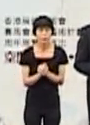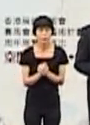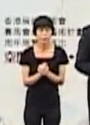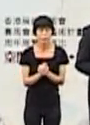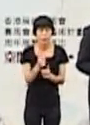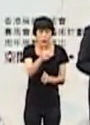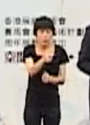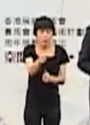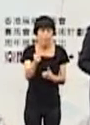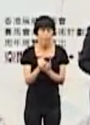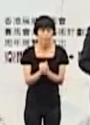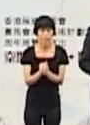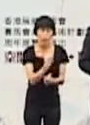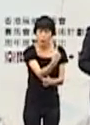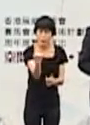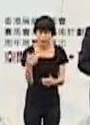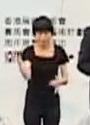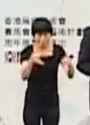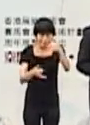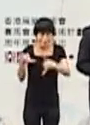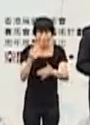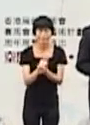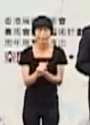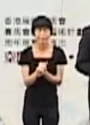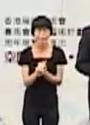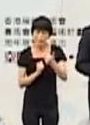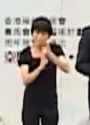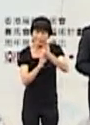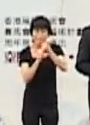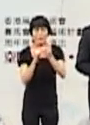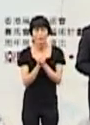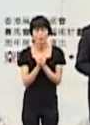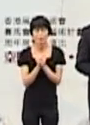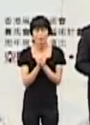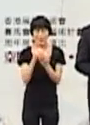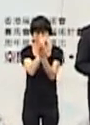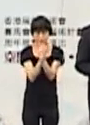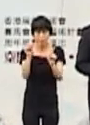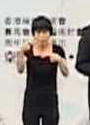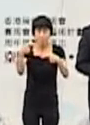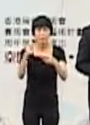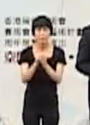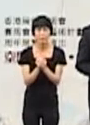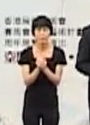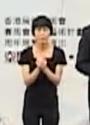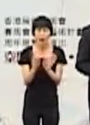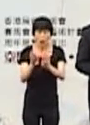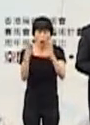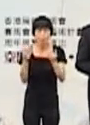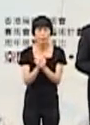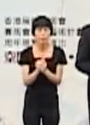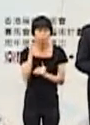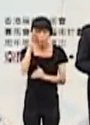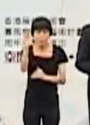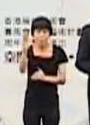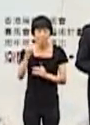是各位是嚟到呢一度係支持係呢一個嘅藝術節同埋藝術節嘅開幕。我